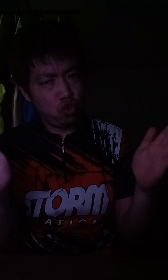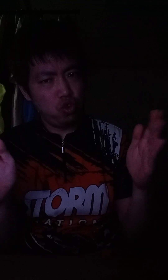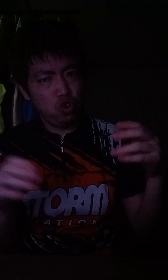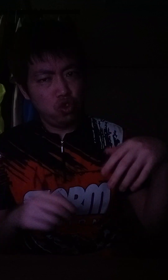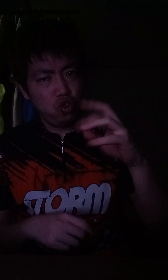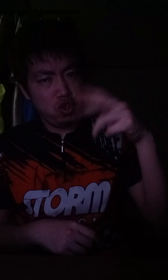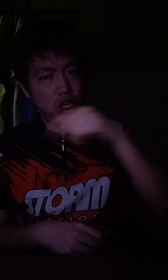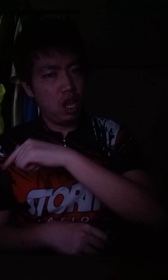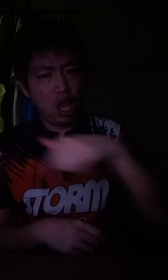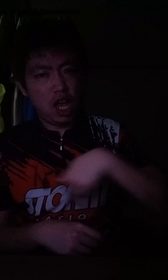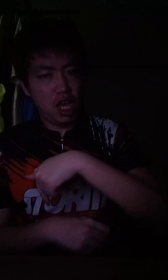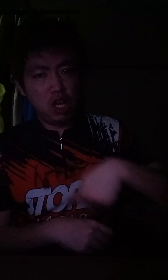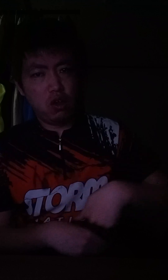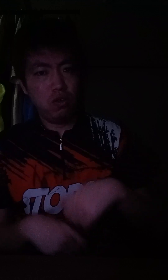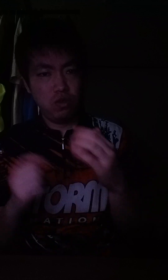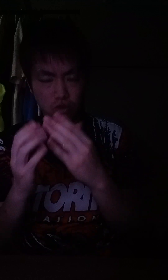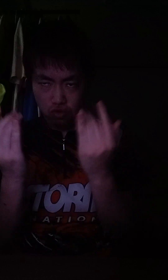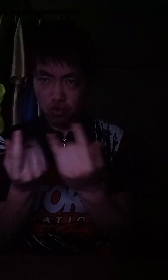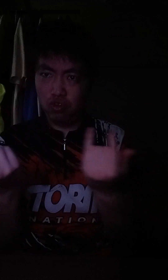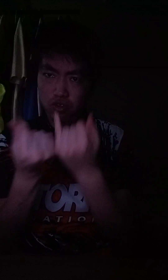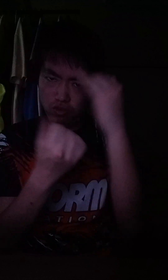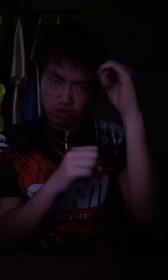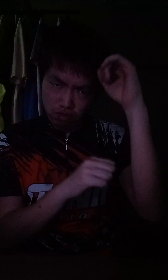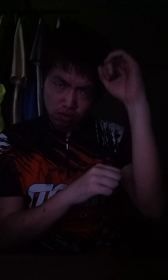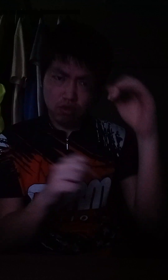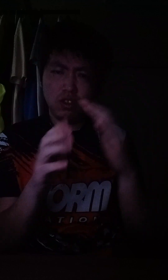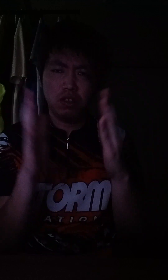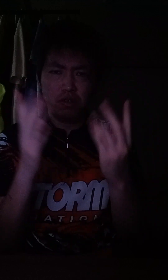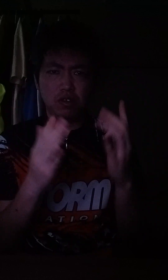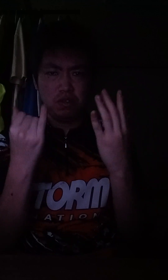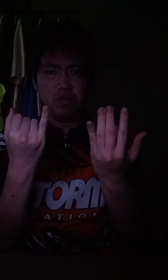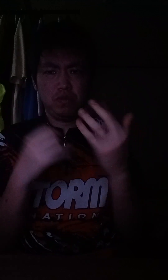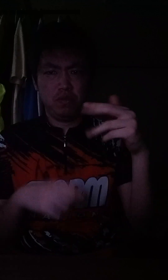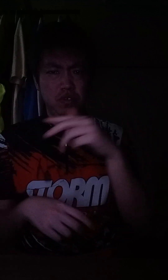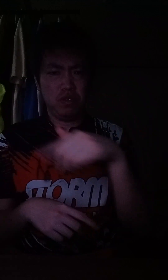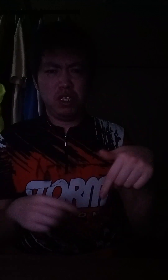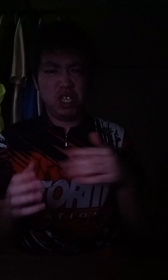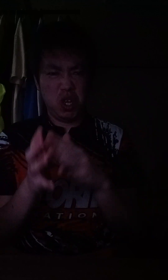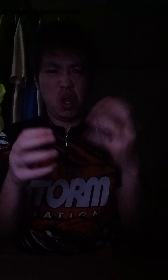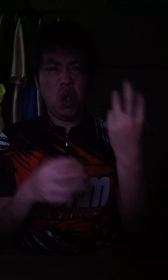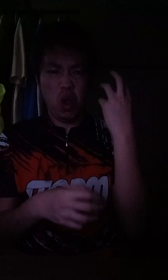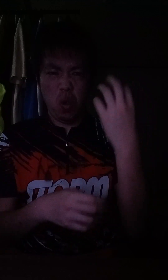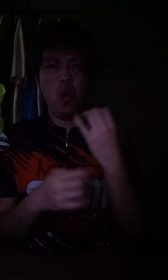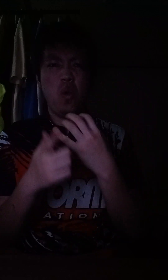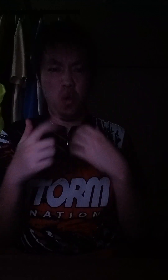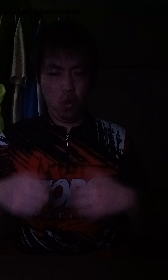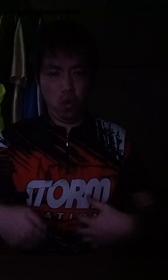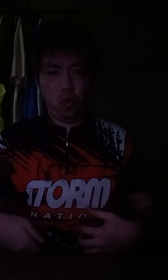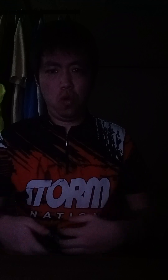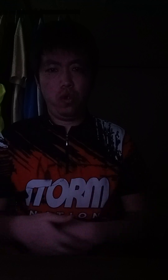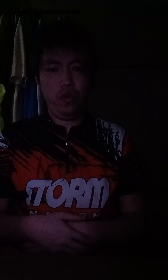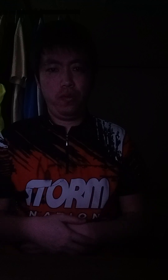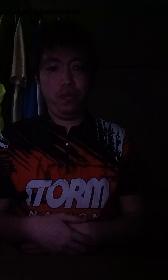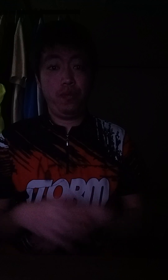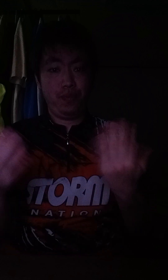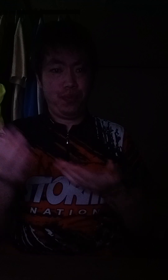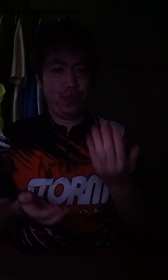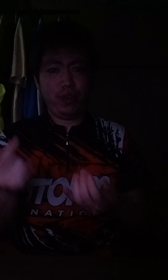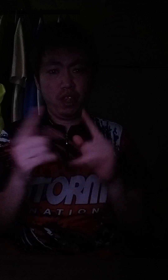변형된 다리와 척수 수술 등 벌써 5번의 수술들을 겪어야 했는데요. 그렇게 반복된 병원